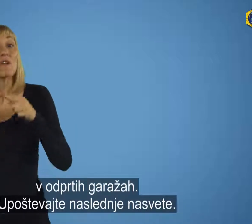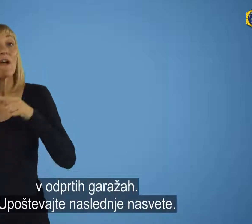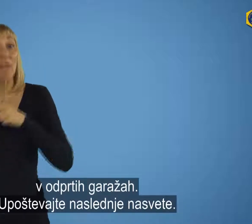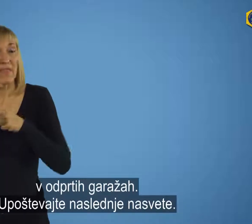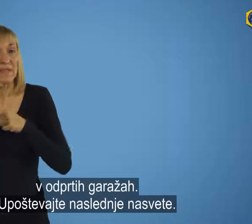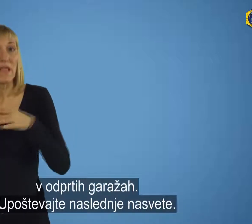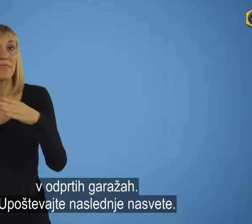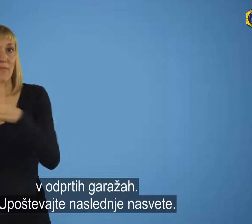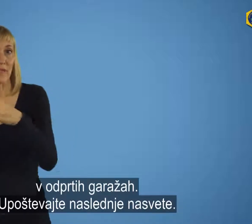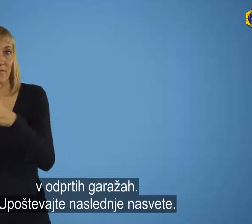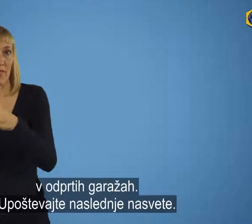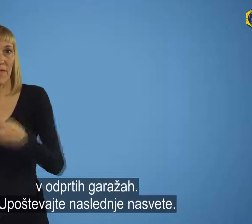Upoštevajte naslednje nasvete.